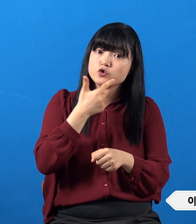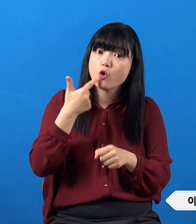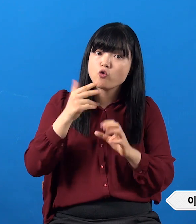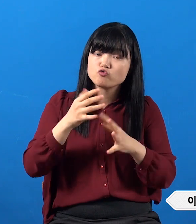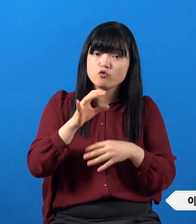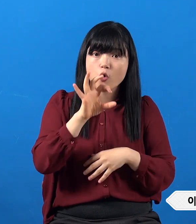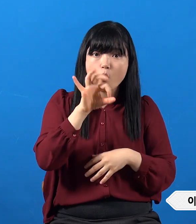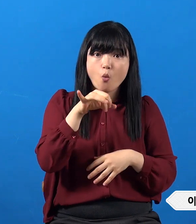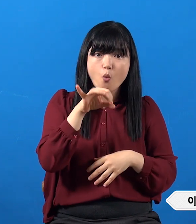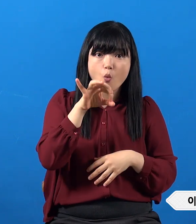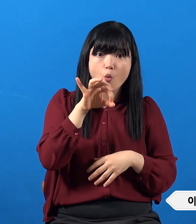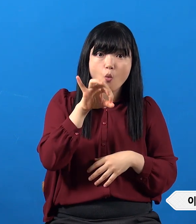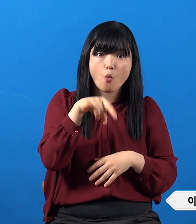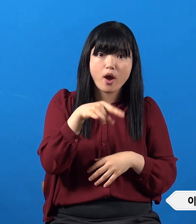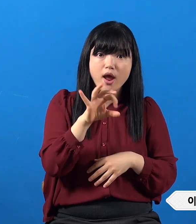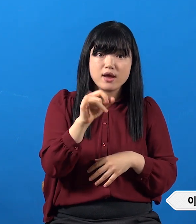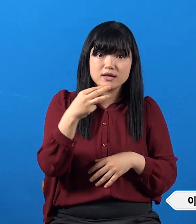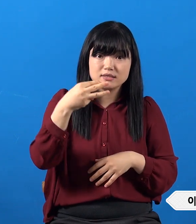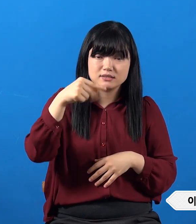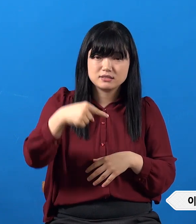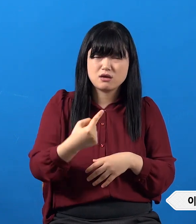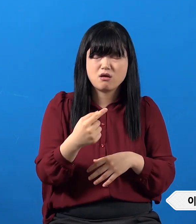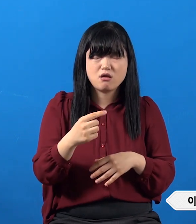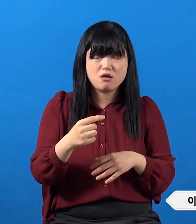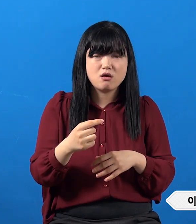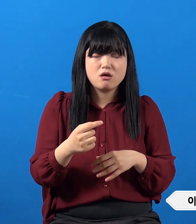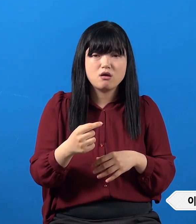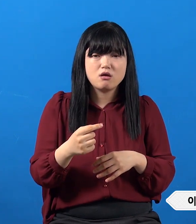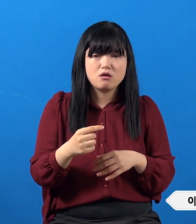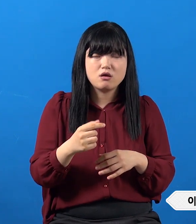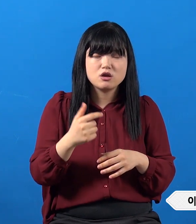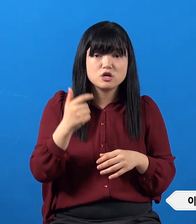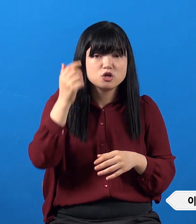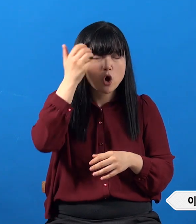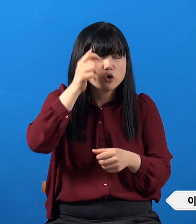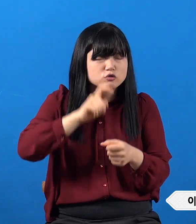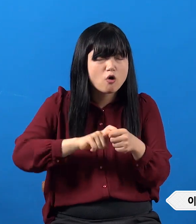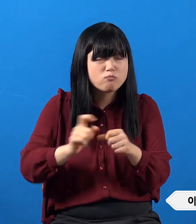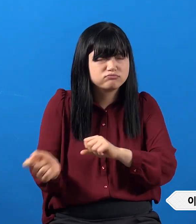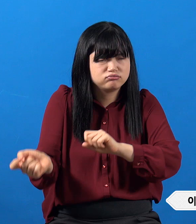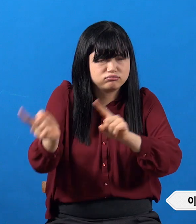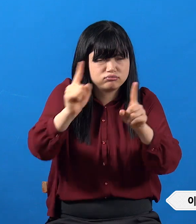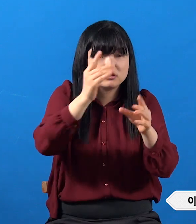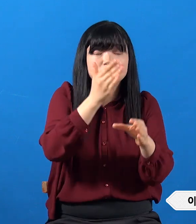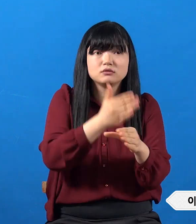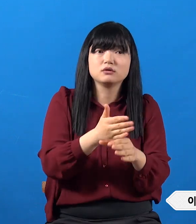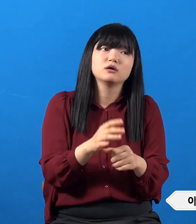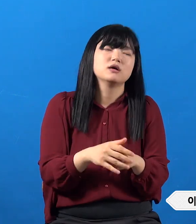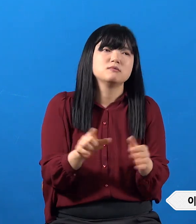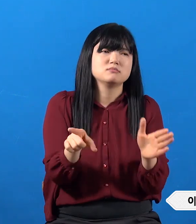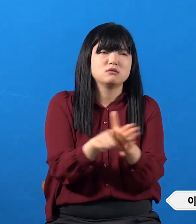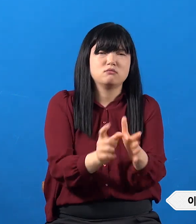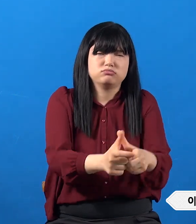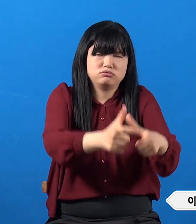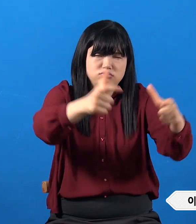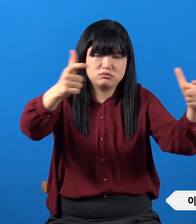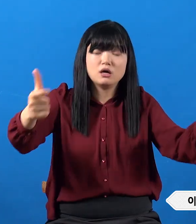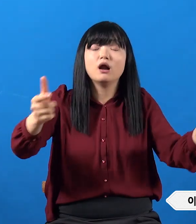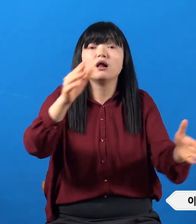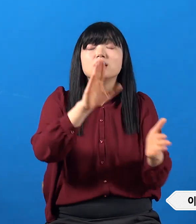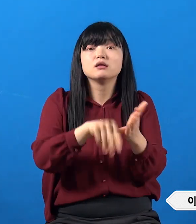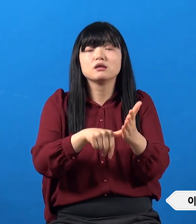영국 웨일스에 영적인 부흥이 있었습니다. 큰 영적 부흥이 있었어요. 150년 전. 그 부흥의